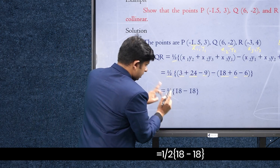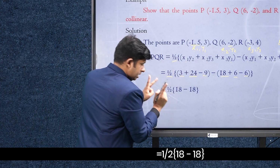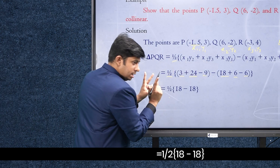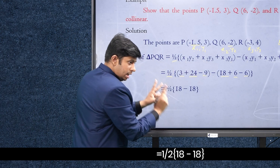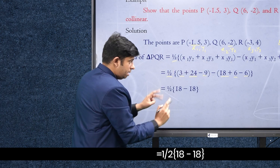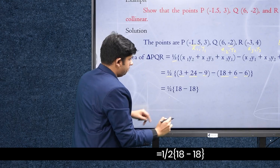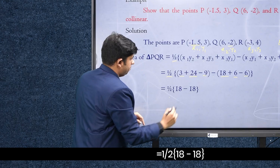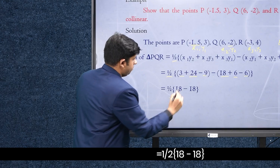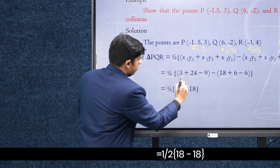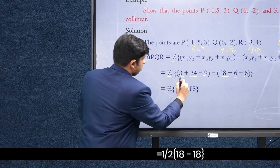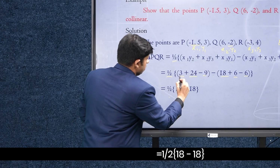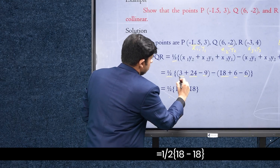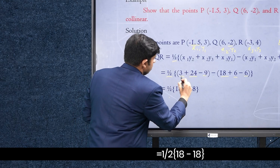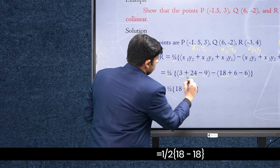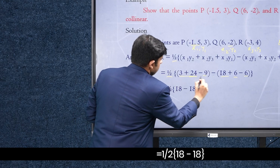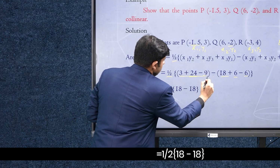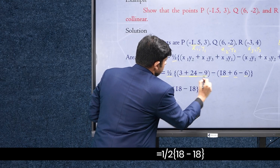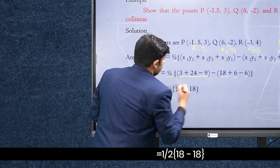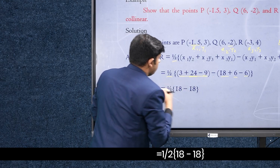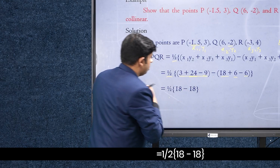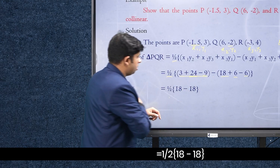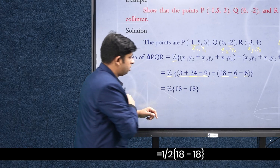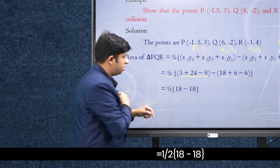That equals to half of 18 minus 18